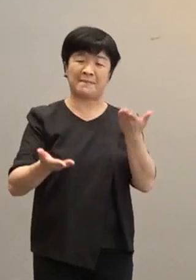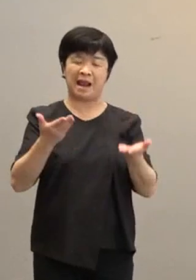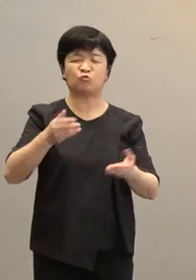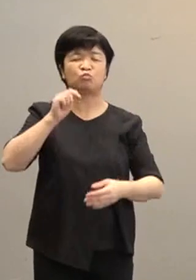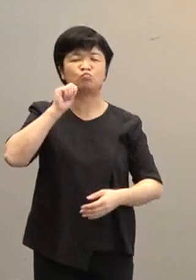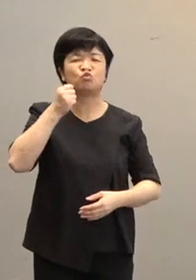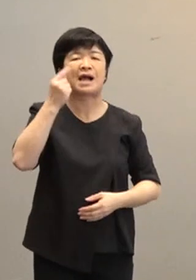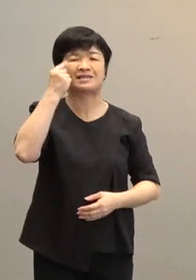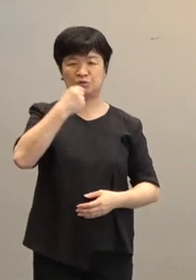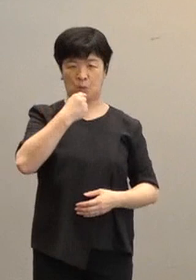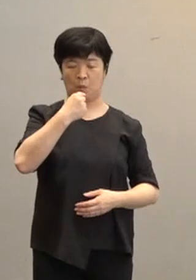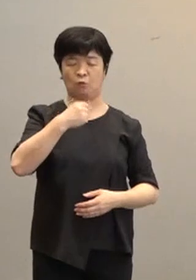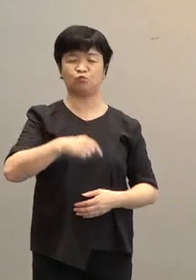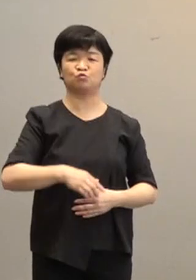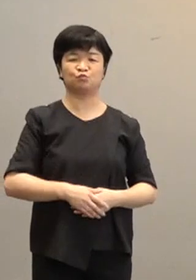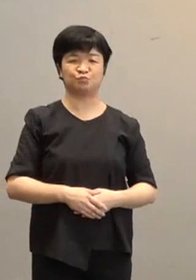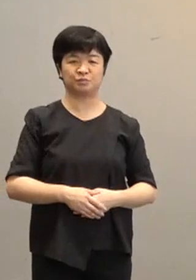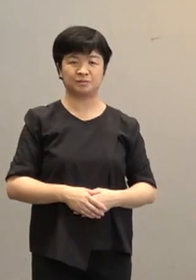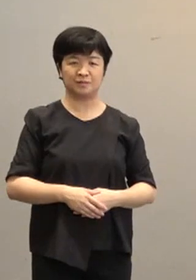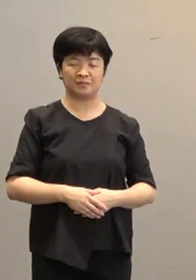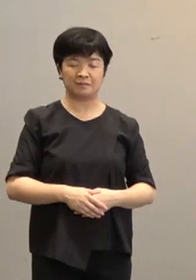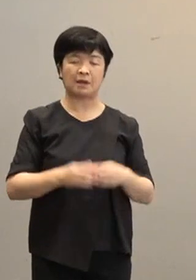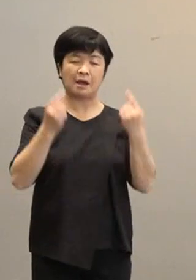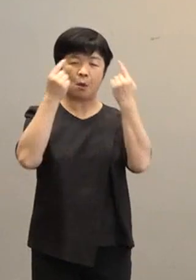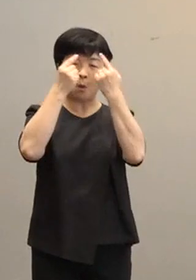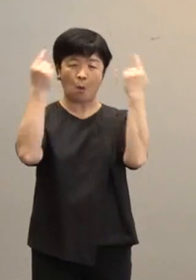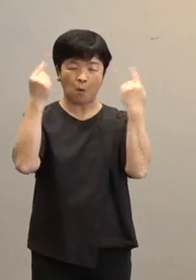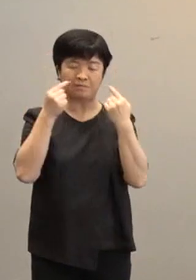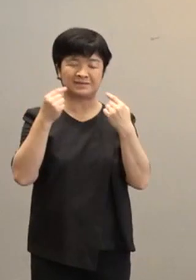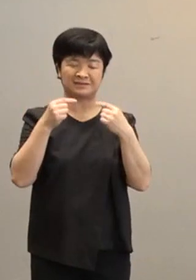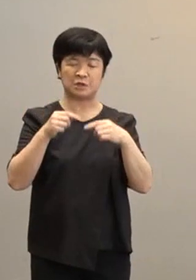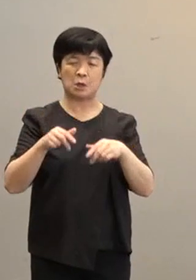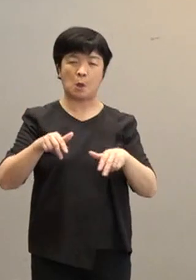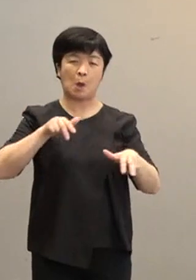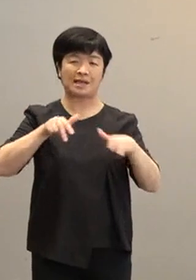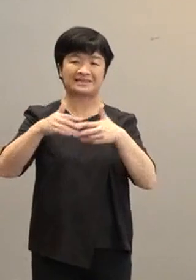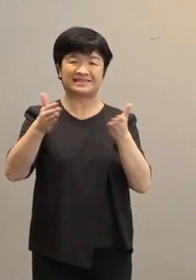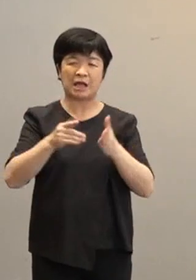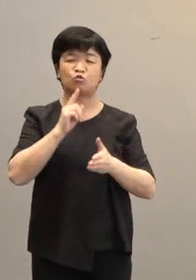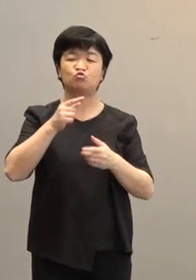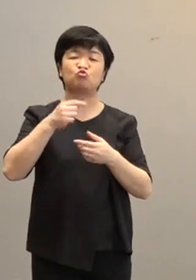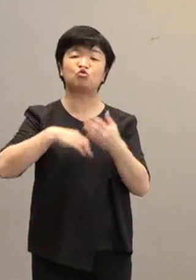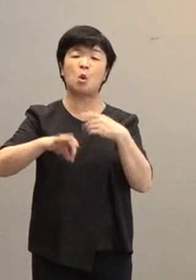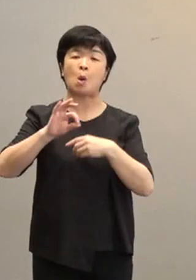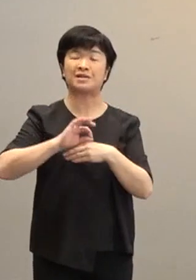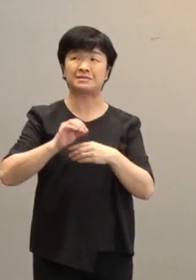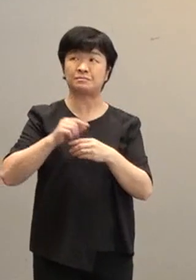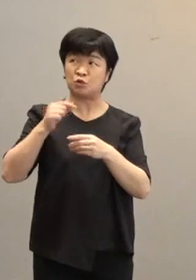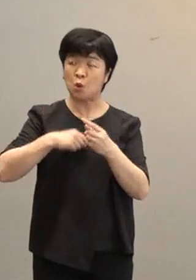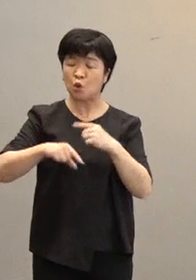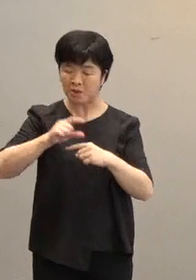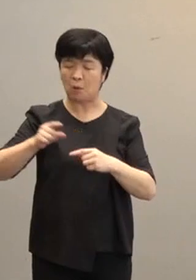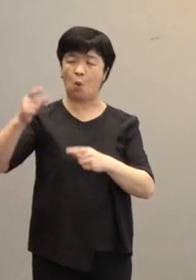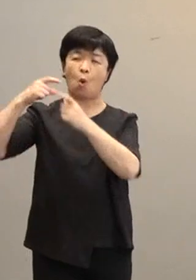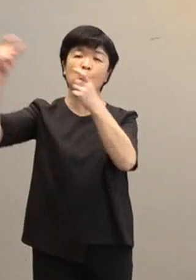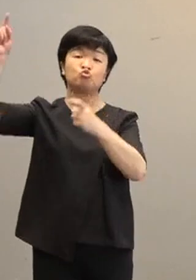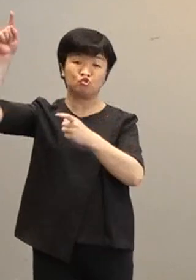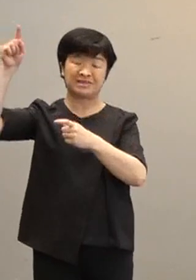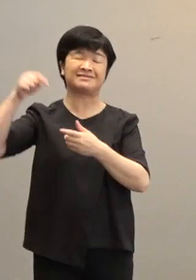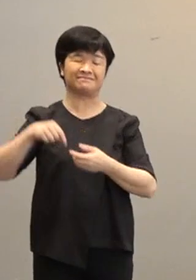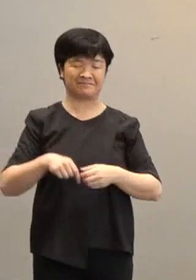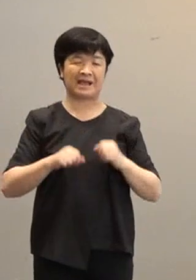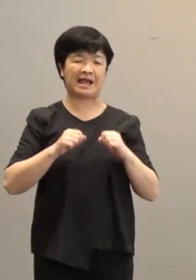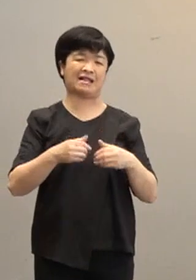ので、まあ、どちらかというと、まあ、個々の自治体というよりは国としてですね、まあ、こうしたさまざま起きてくる、そしてこれからもおそらく